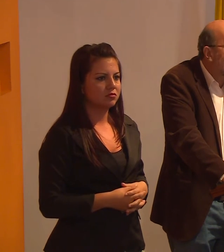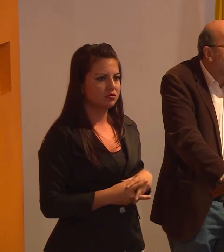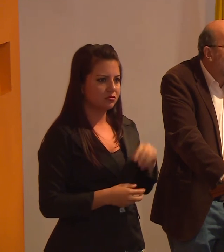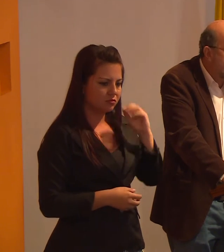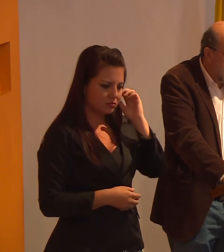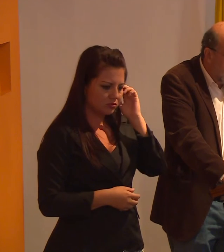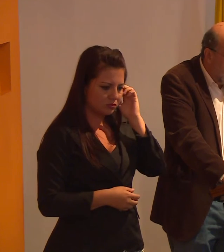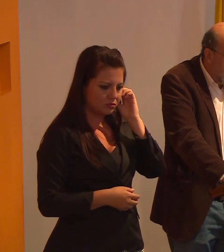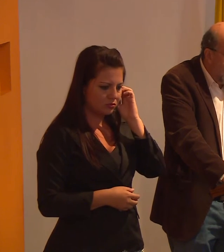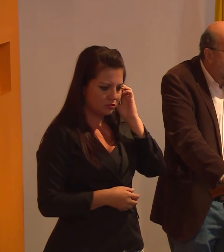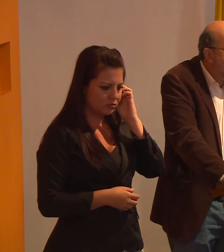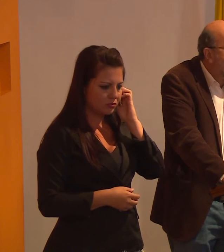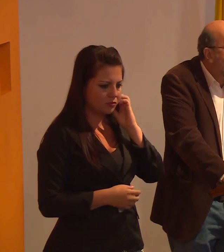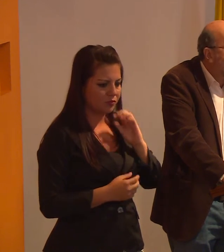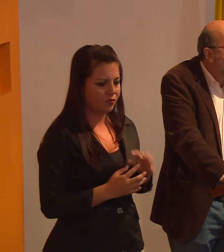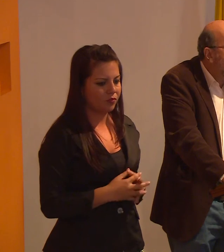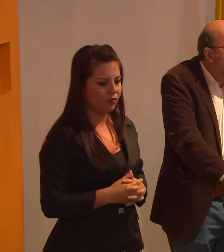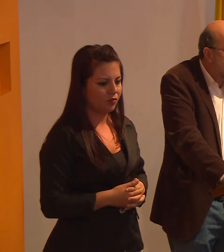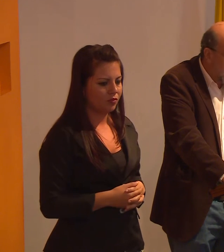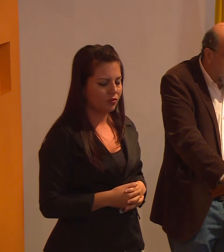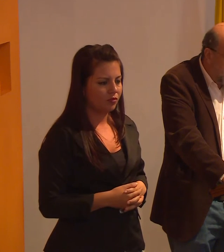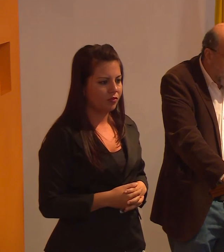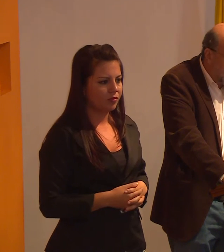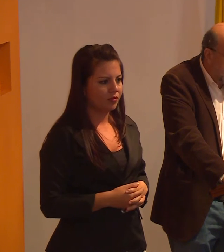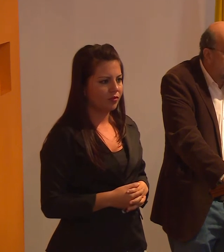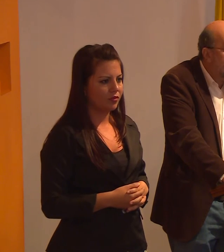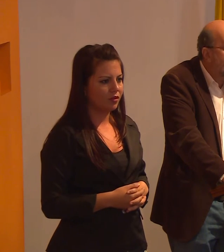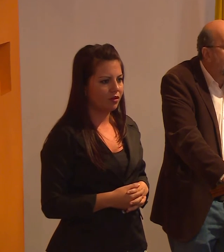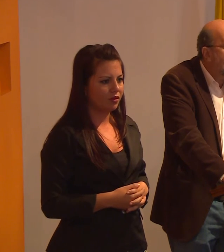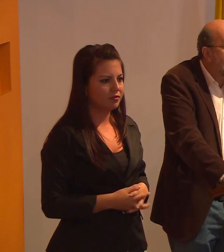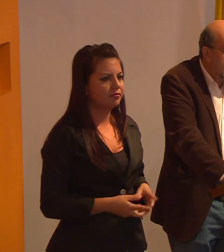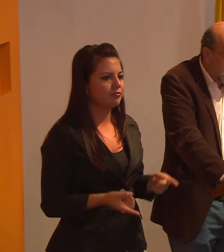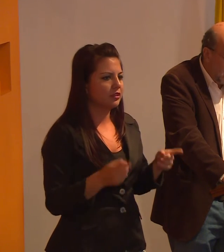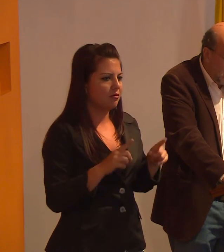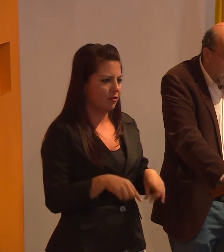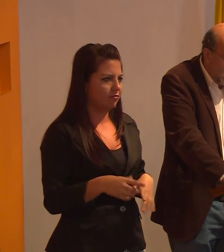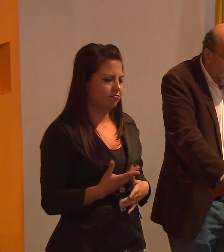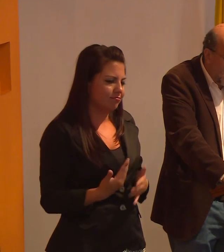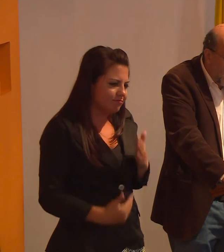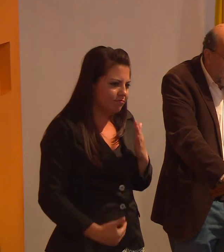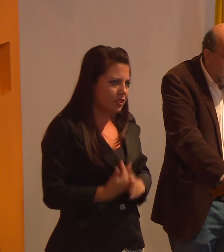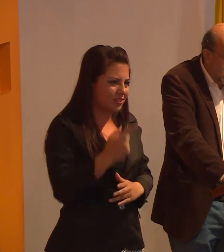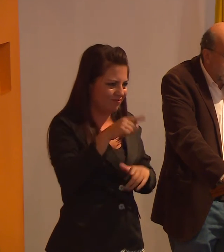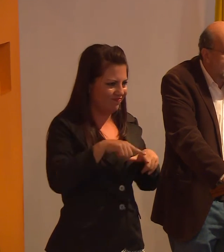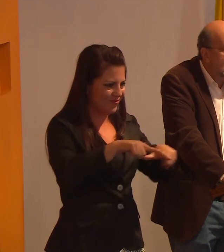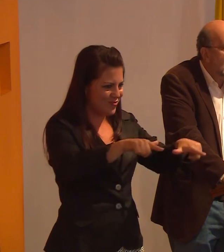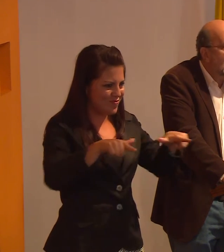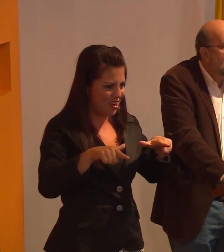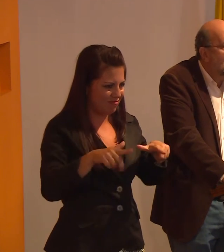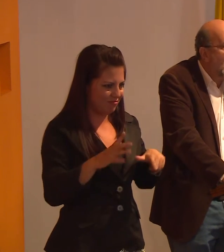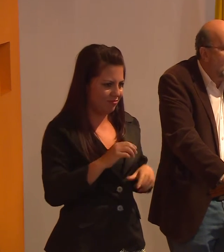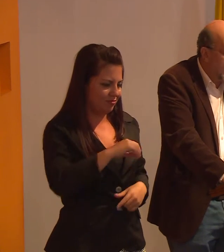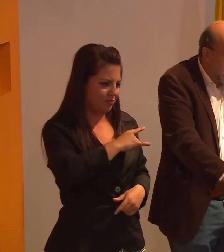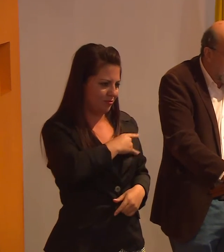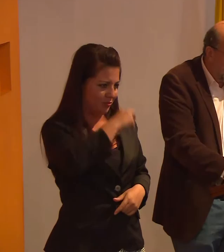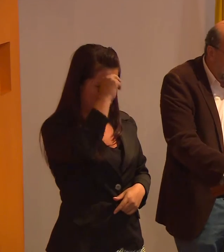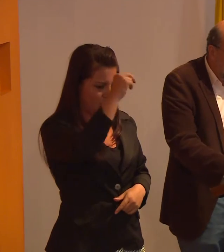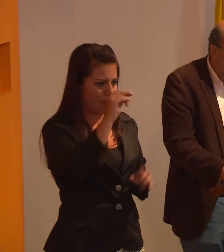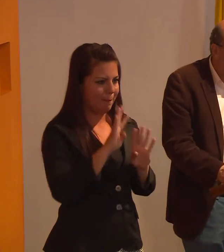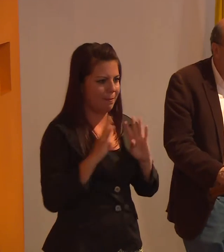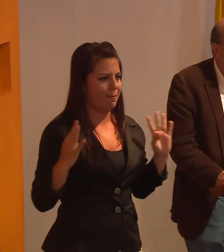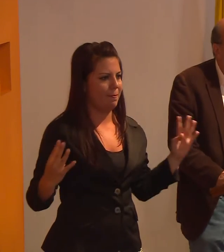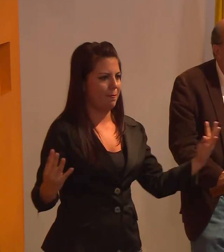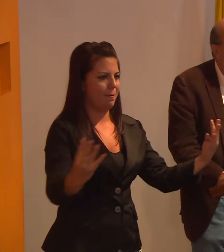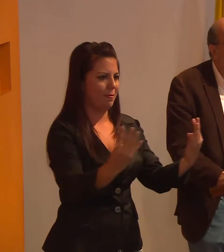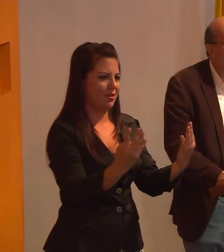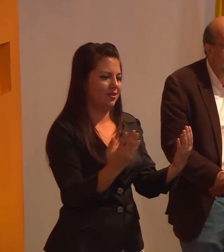abordaremos también el cerramiento del perímetro del predio como necesidad abrumadora frente